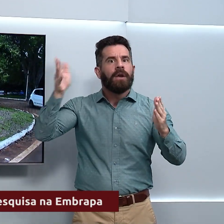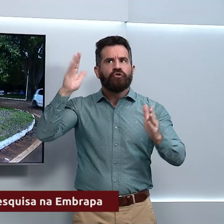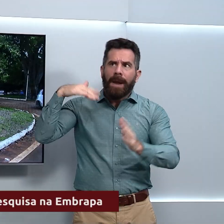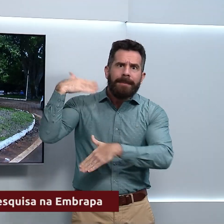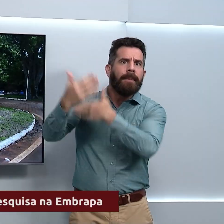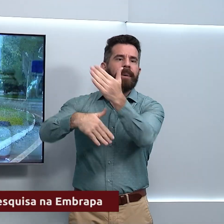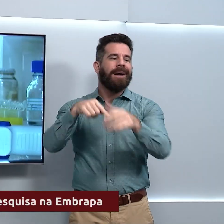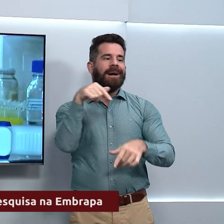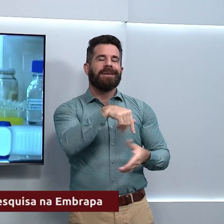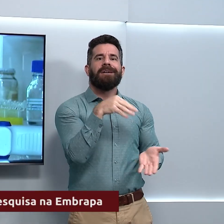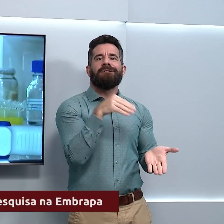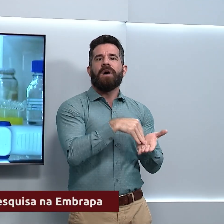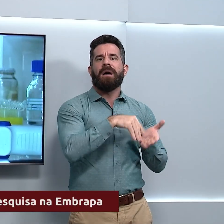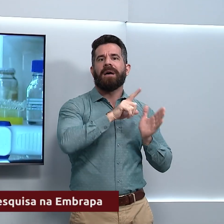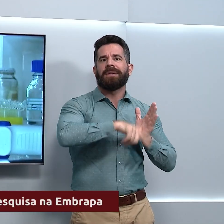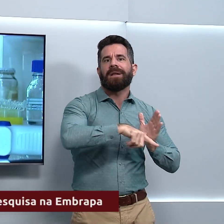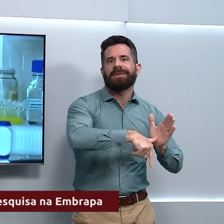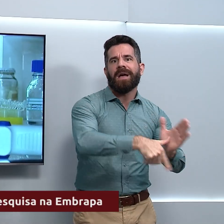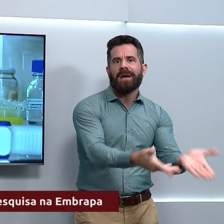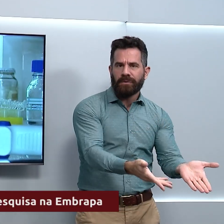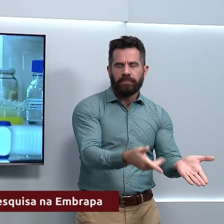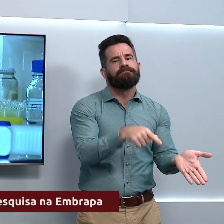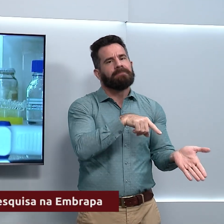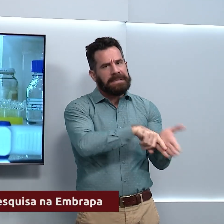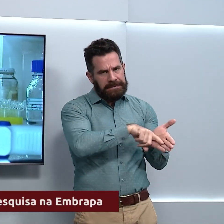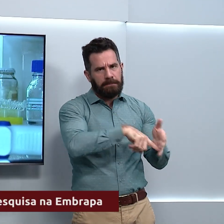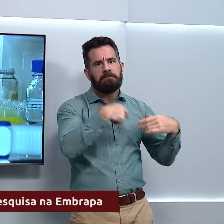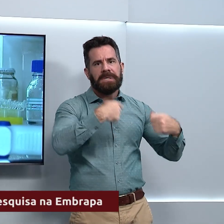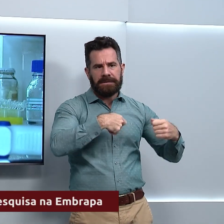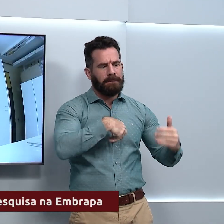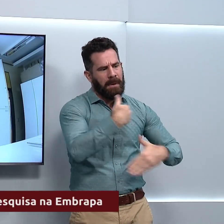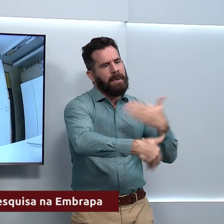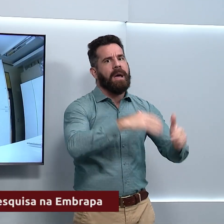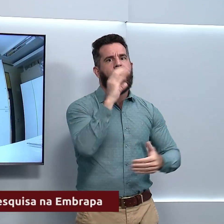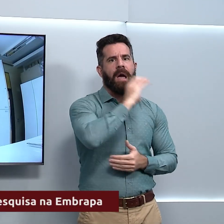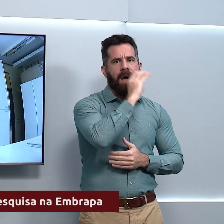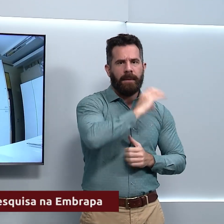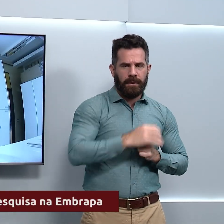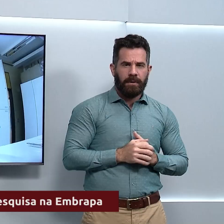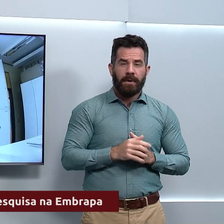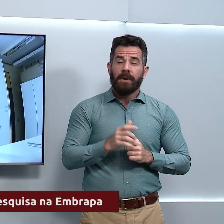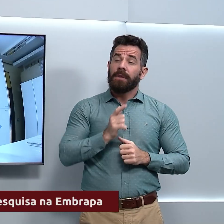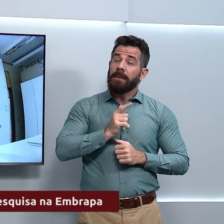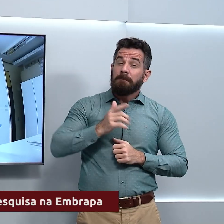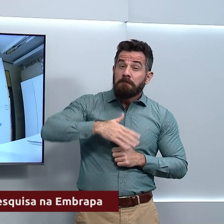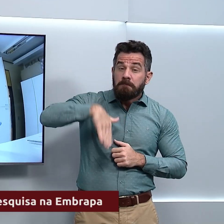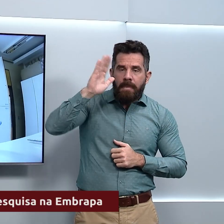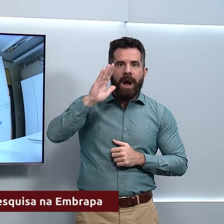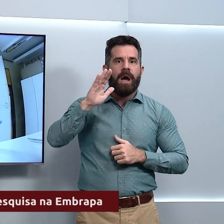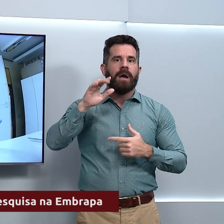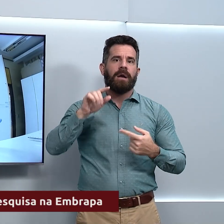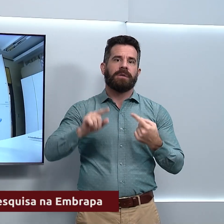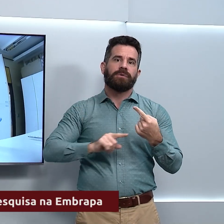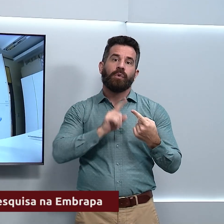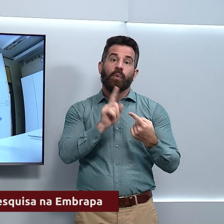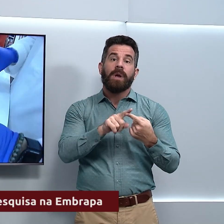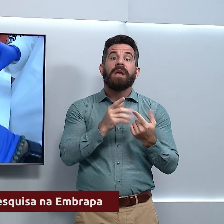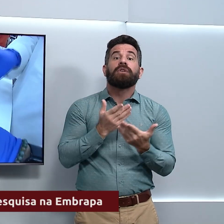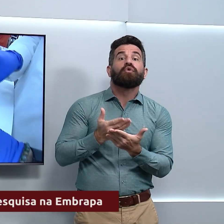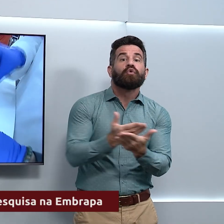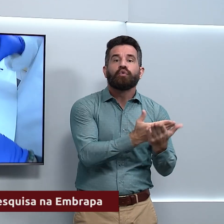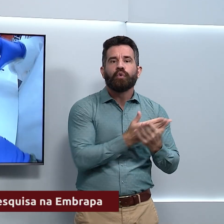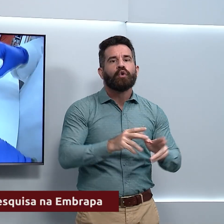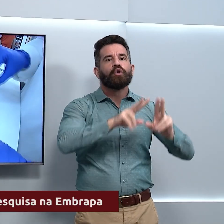em relação a outros países. Nesse primeiro momento, entre as frentes de trabalho estão estudos sobre